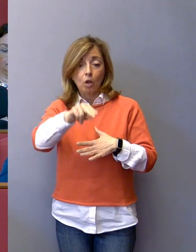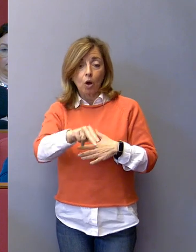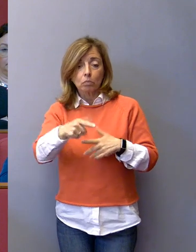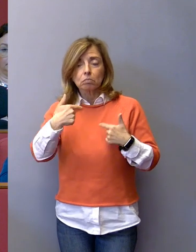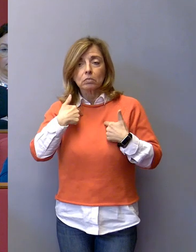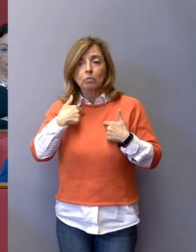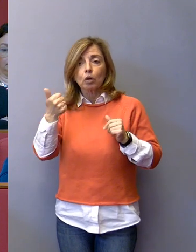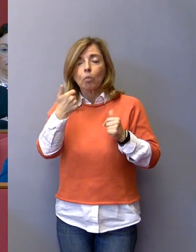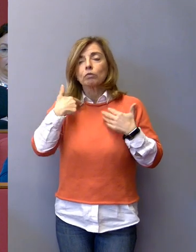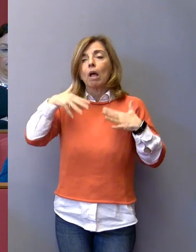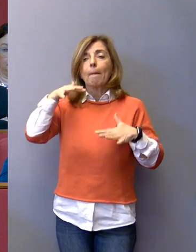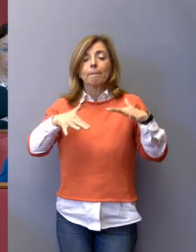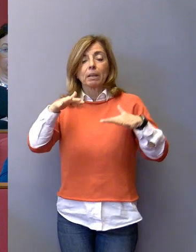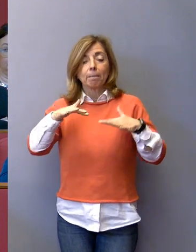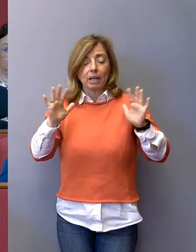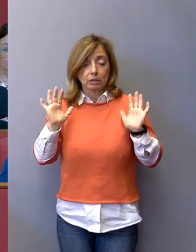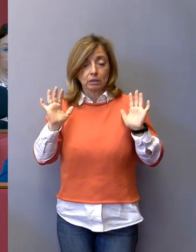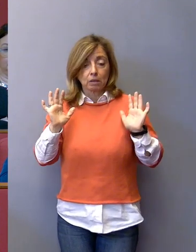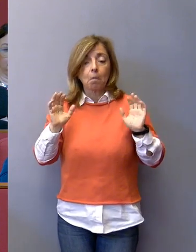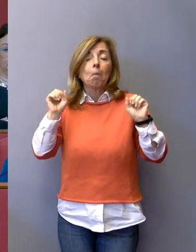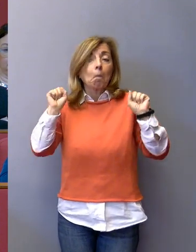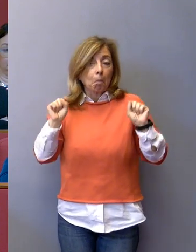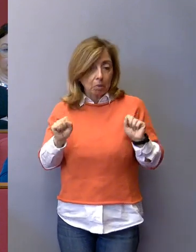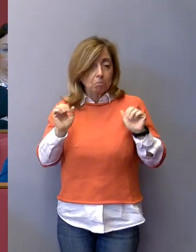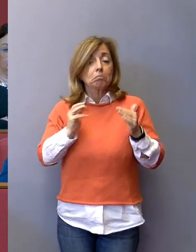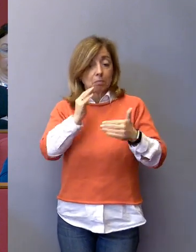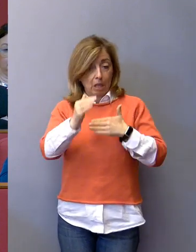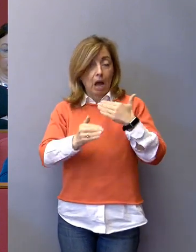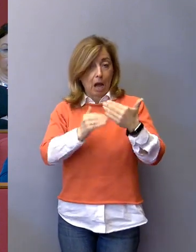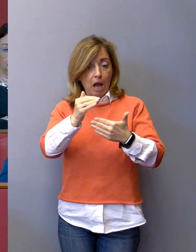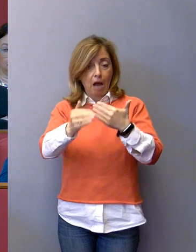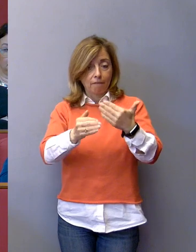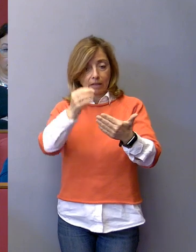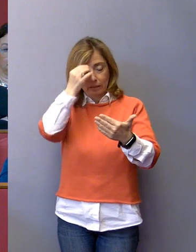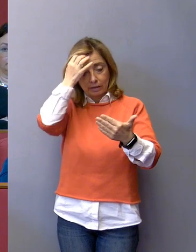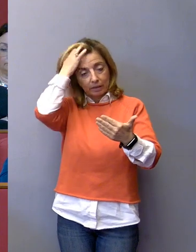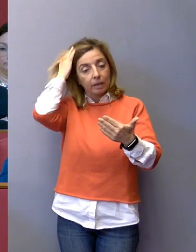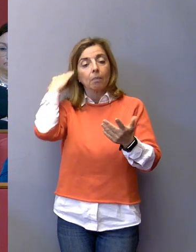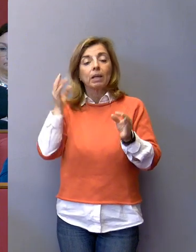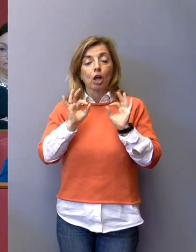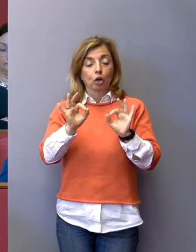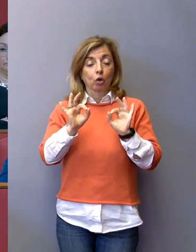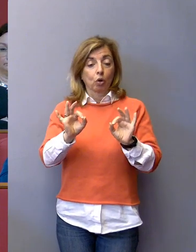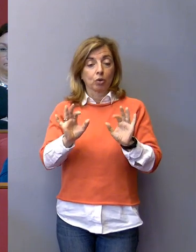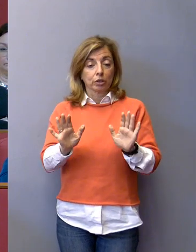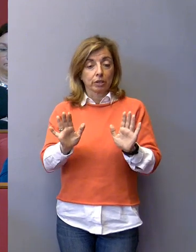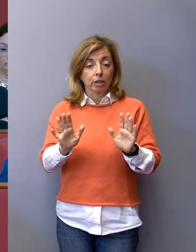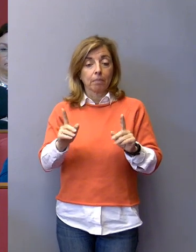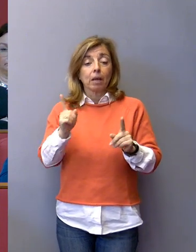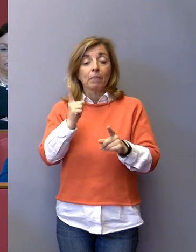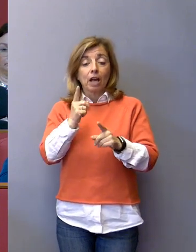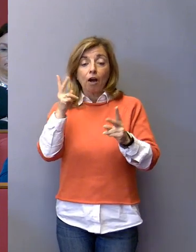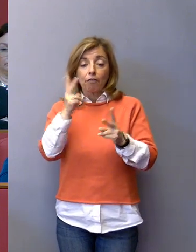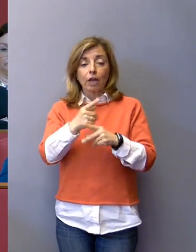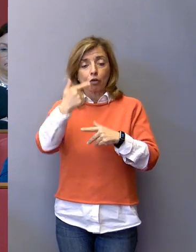di perplessità per cui si vada si vada avanti si vada avanti perché è così che si deve fare cioè mi dovevo esprimere